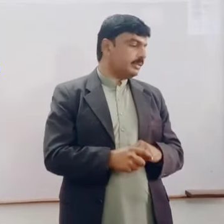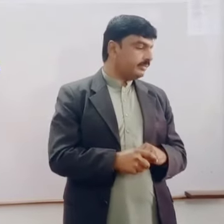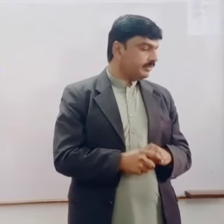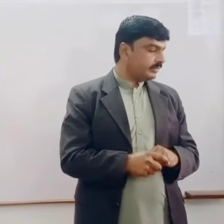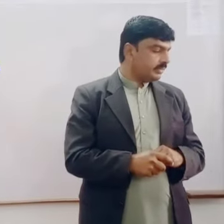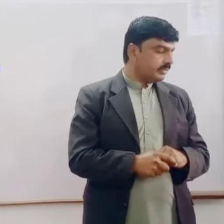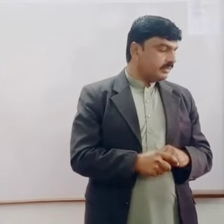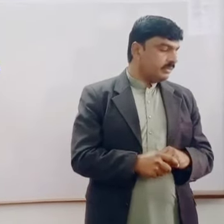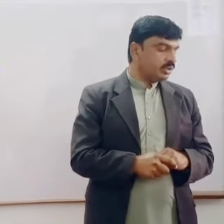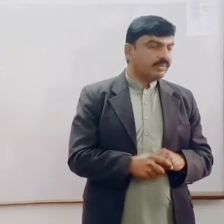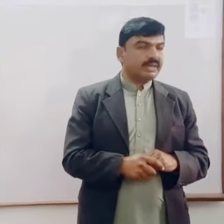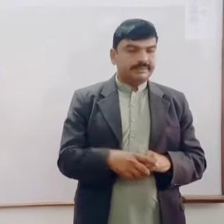हैं। मतलूबा